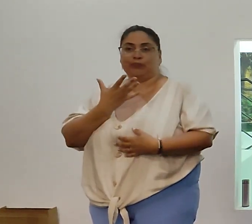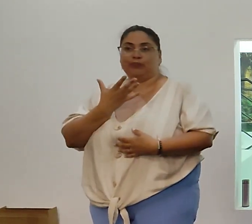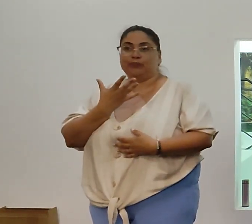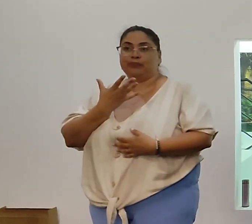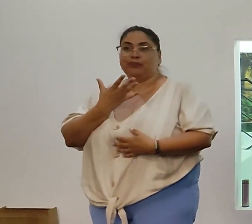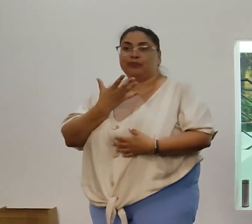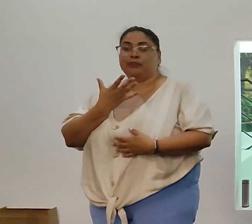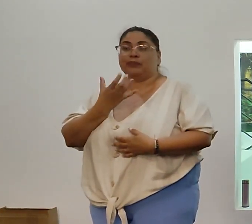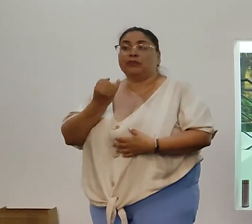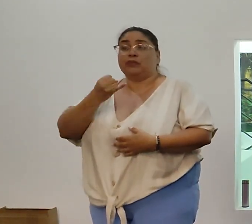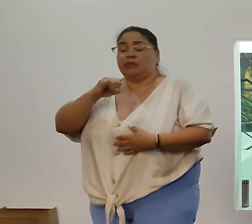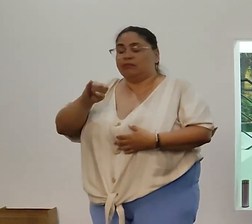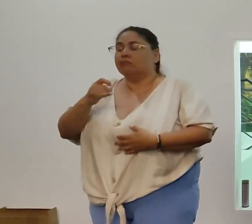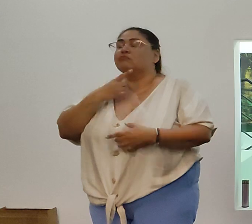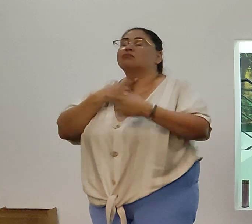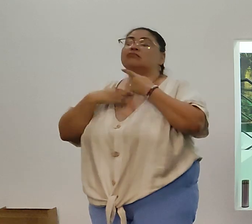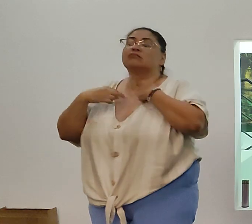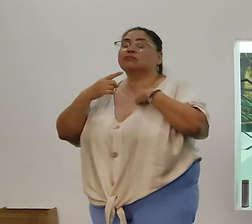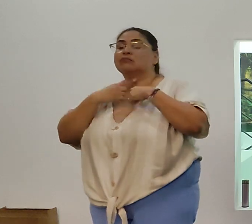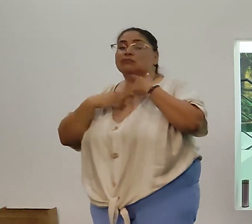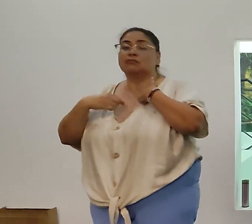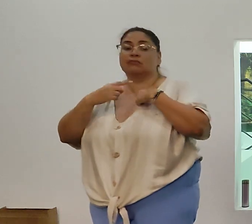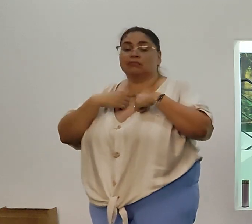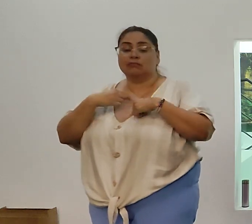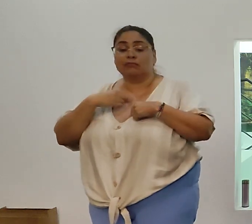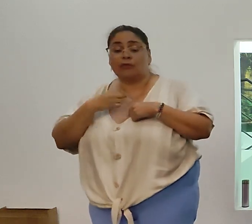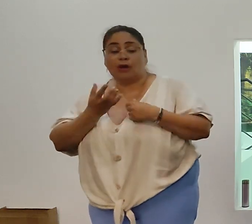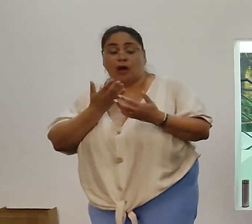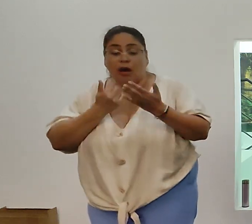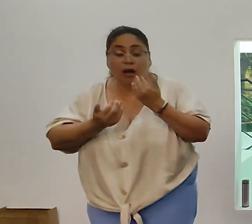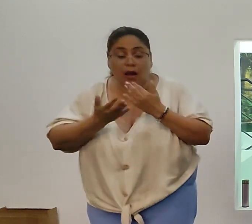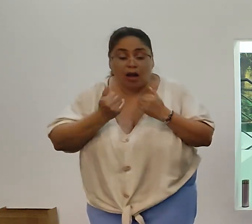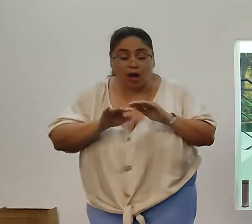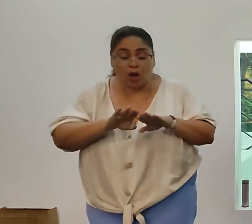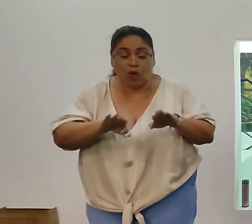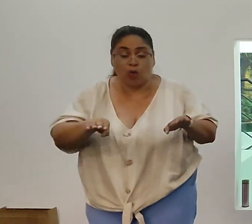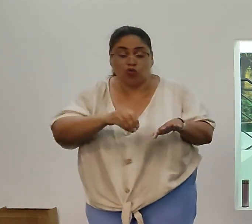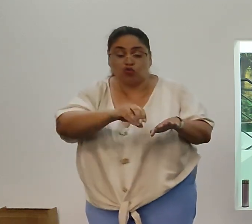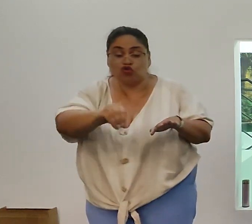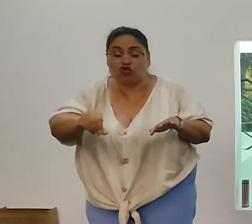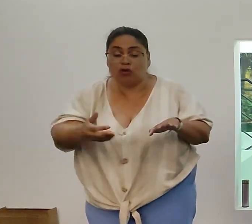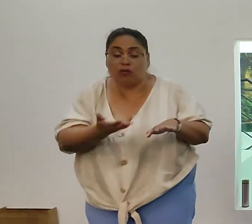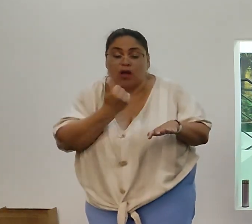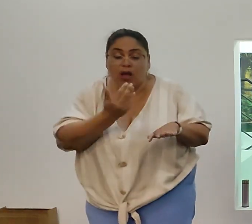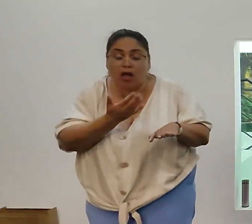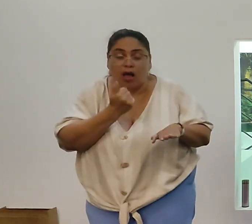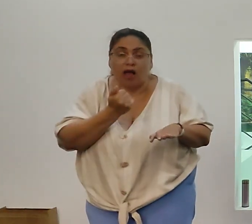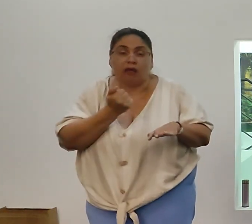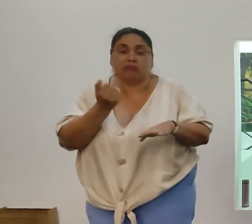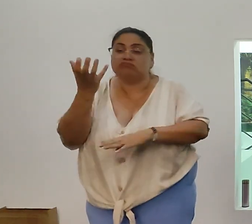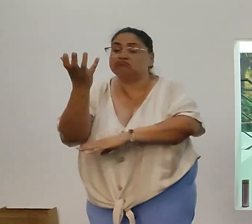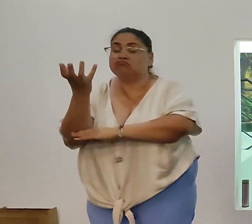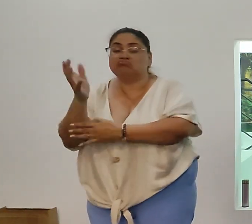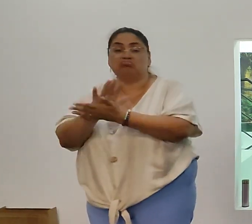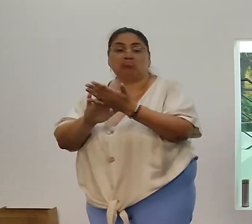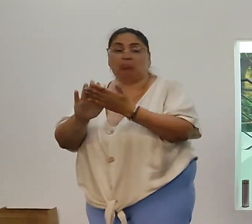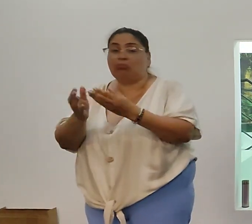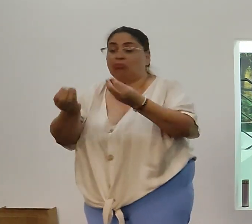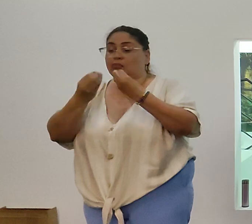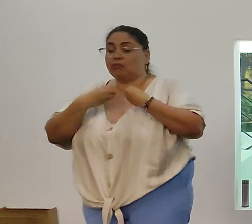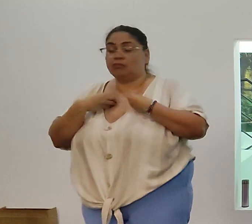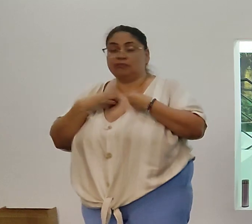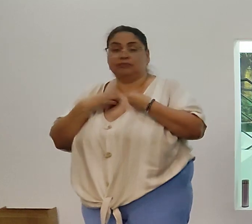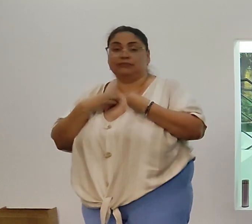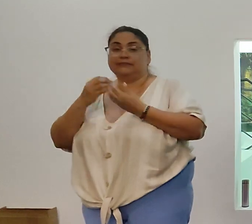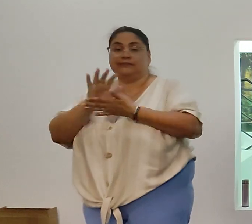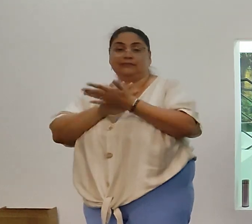Se ele esperava e ansiava, se ele tinha o sonho de comer migalhas, é porque nunca ninguém, ou esse rico, ou algum